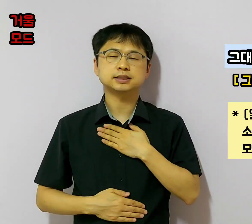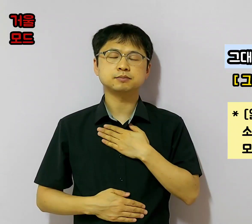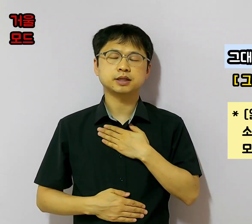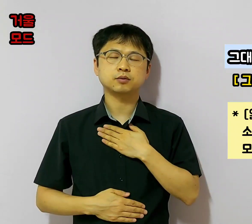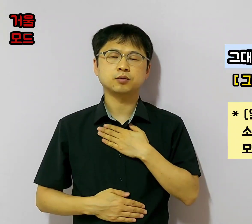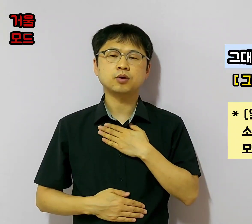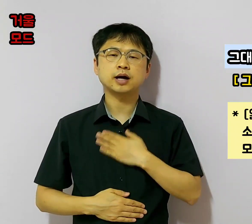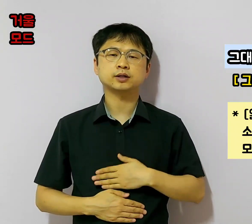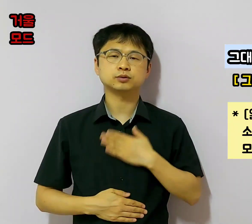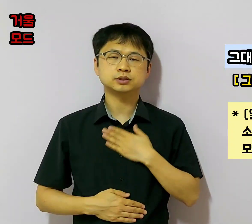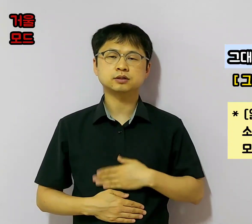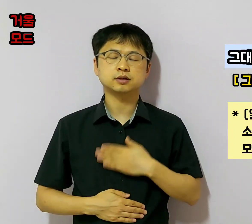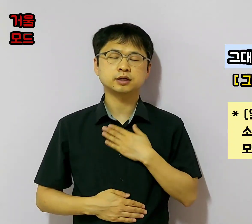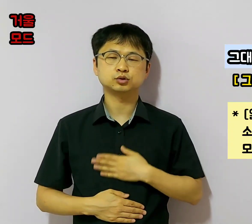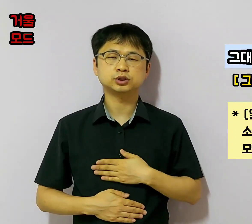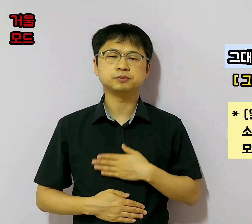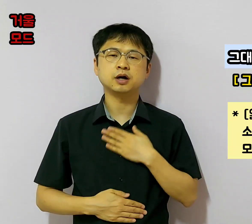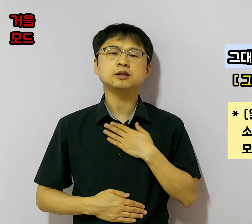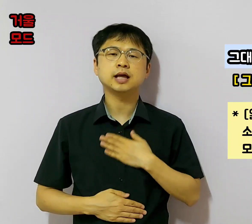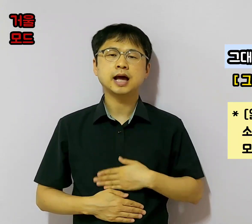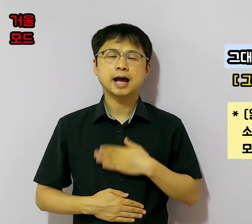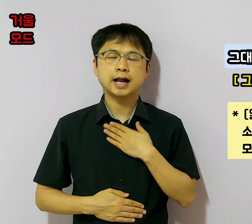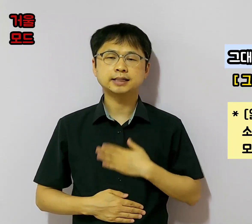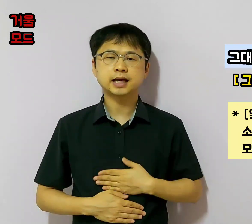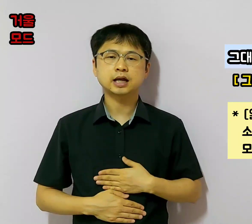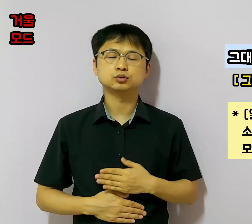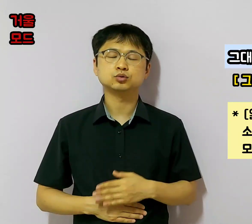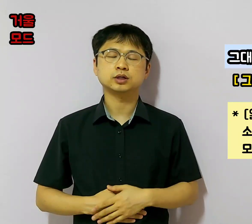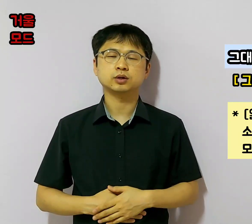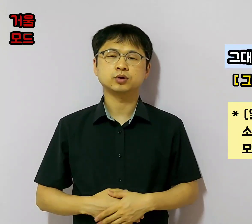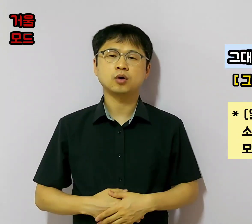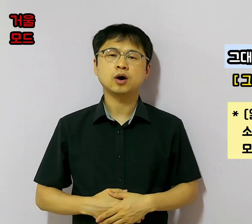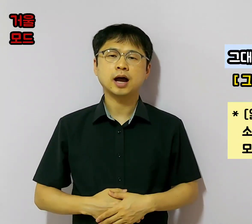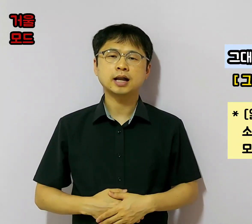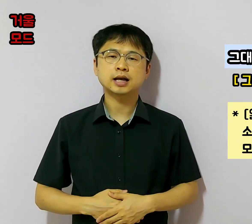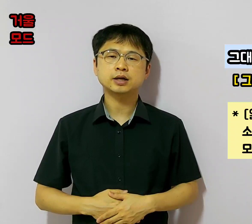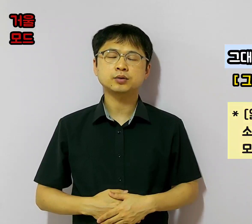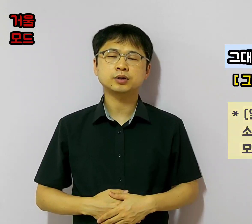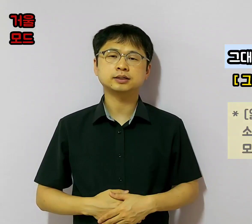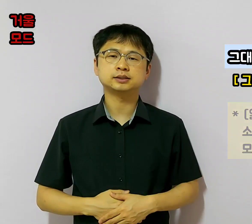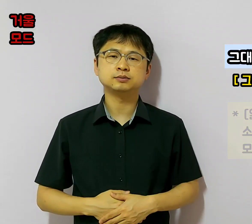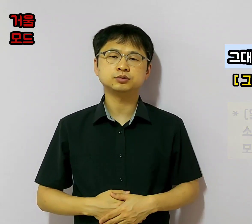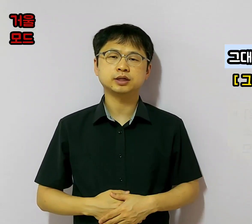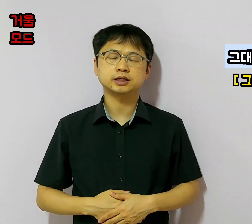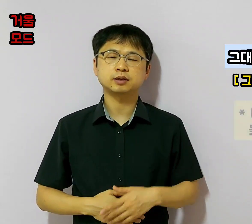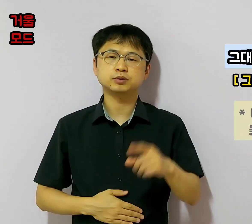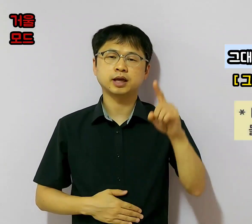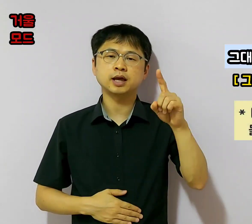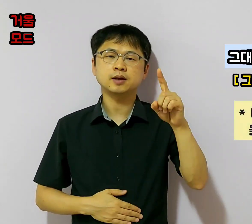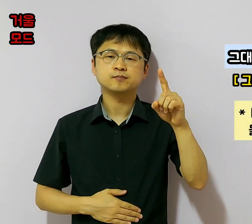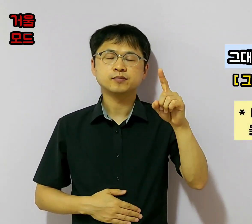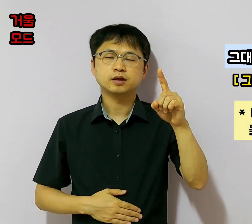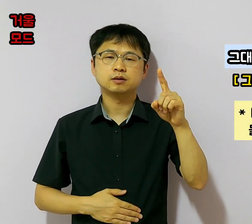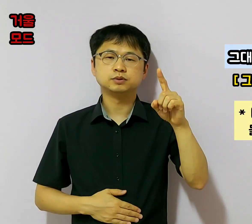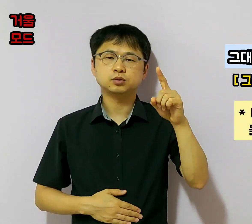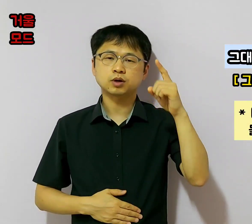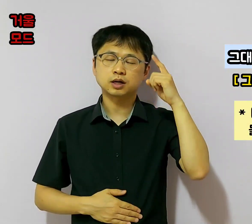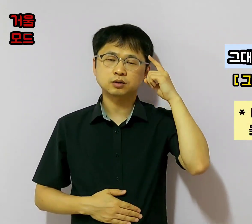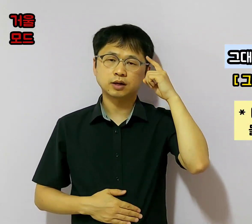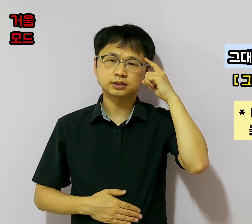가슴에 대고 아래로 쓸어내려 주시면 알다 라는 소가 되고요. 알까요? 라는 질문을 했기 때문에 검지손가락을